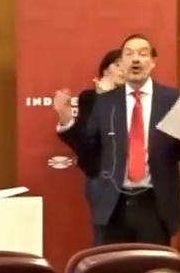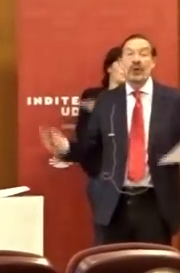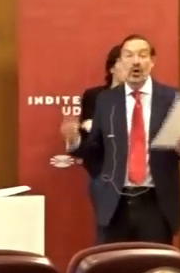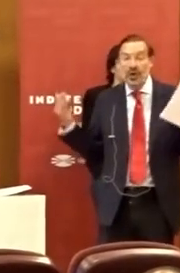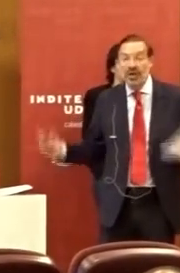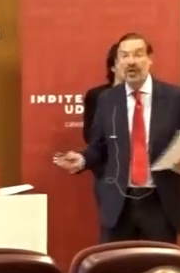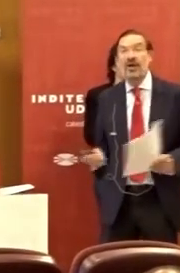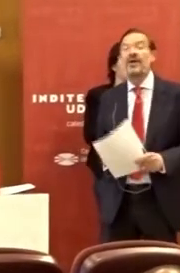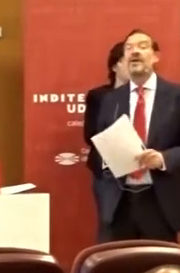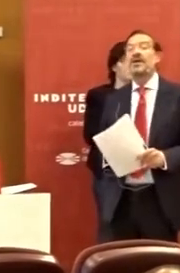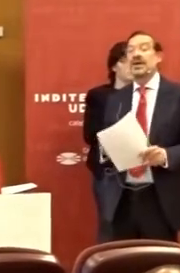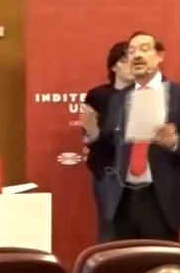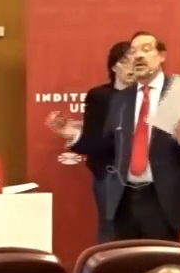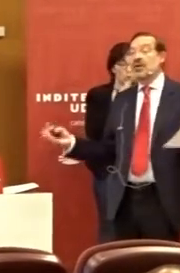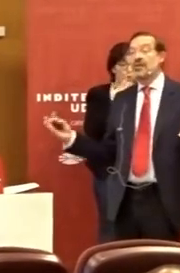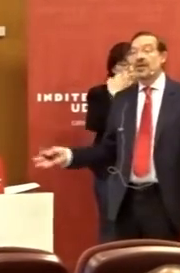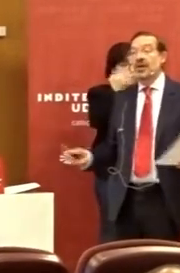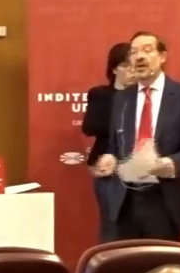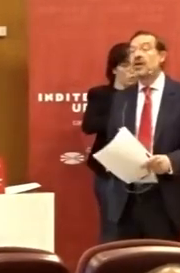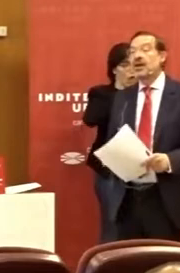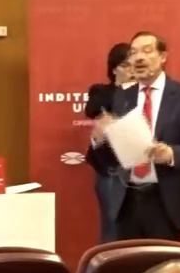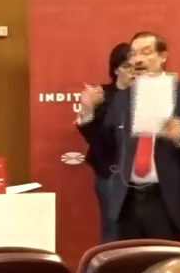La primera norma jurídica que establece